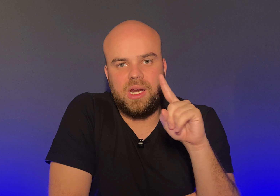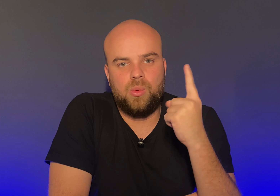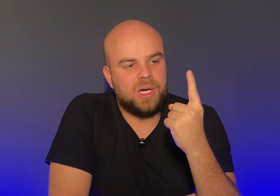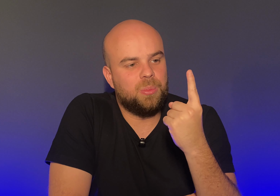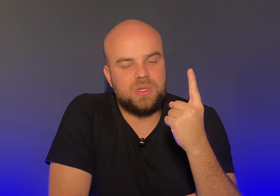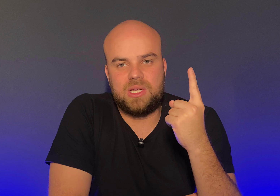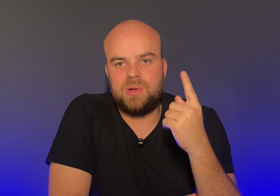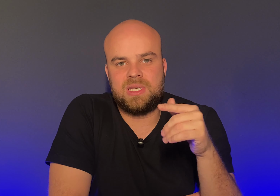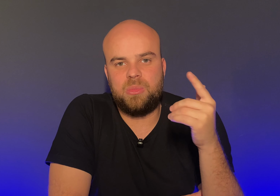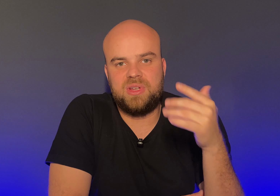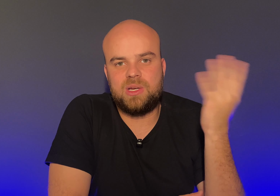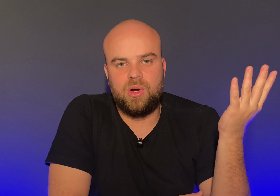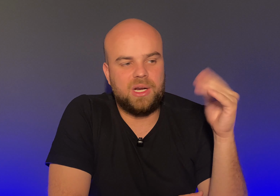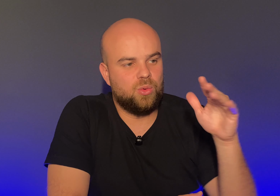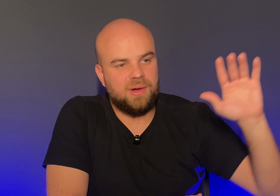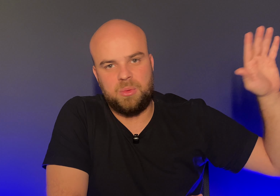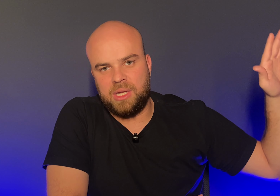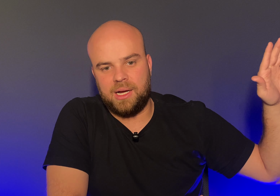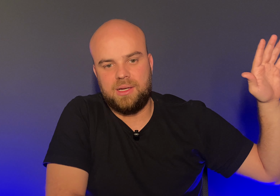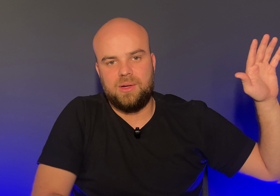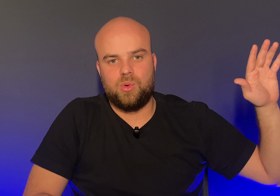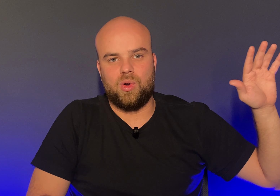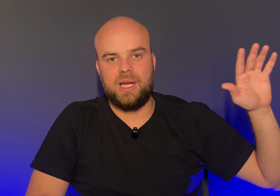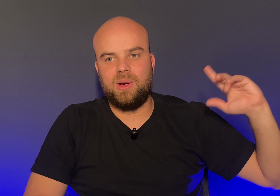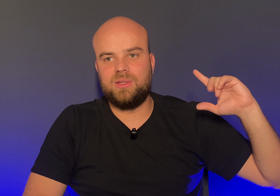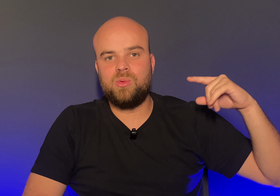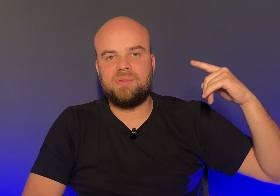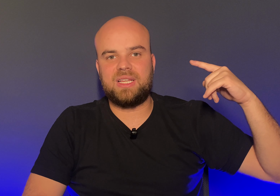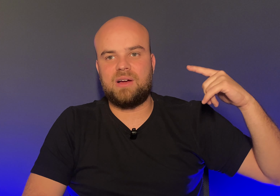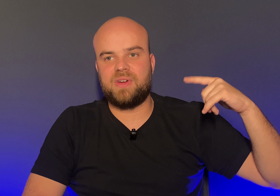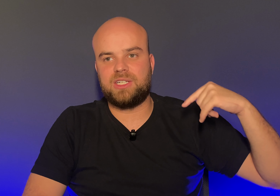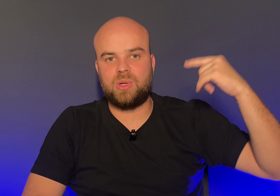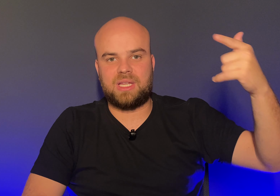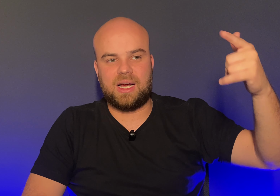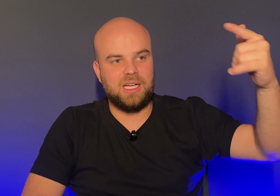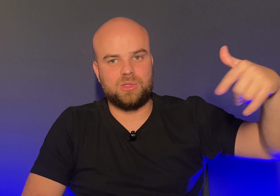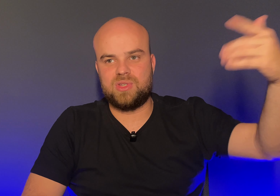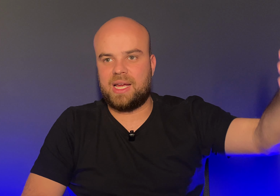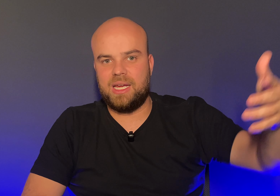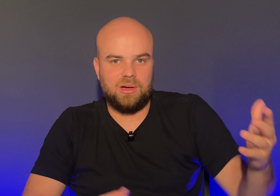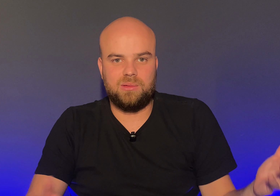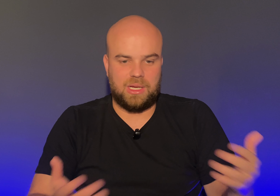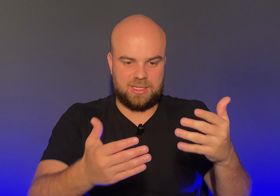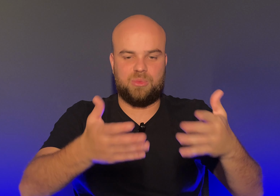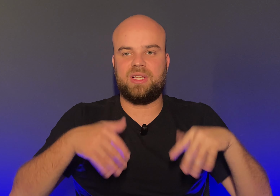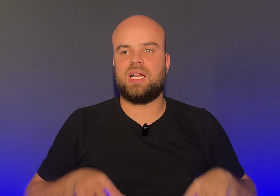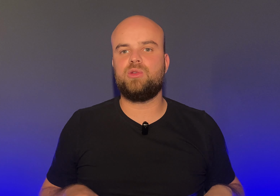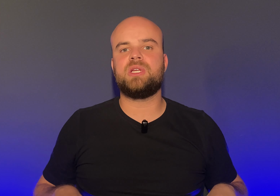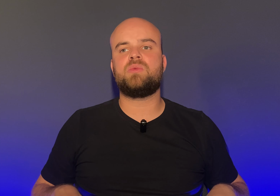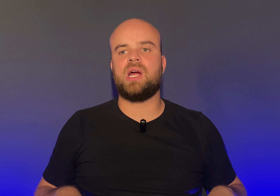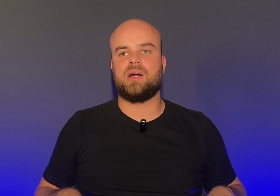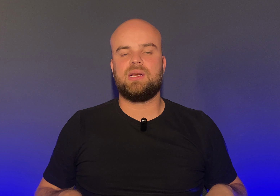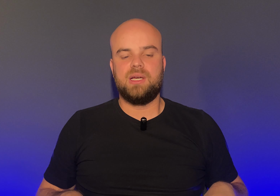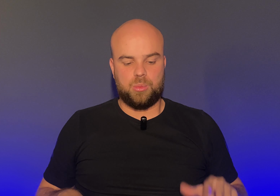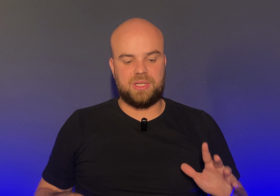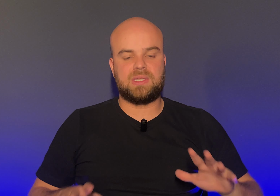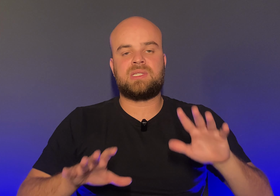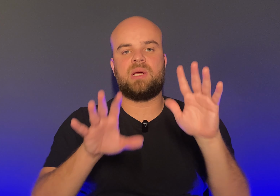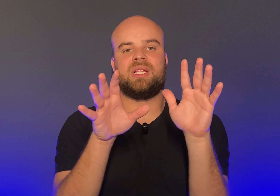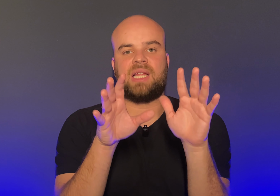goleiro é a única posição que sempre vai ser goleiro e nunca vai mudar o goleiro ele nunca vai estar à frente do atacante do zagueiro Ele sempre vai estar ali no mesmo lugar por isso que o sistema